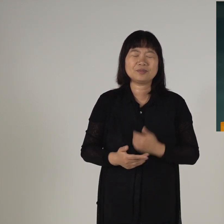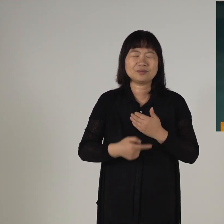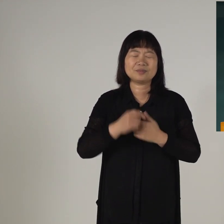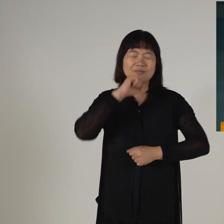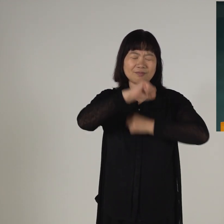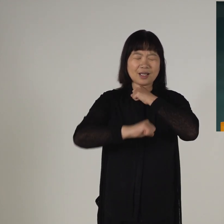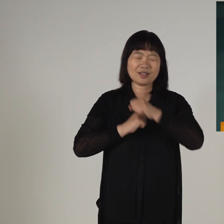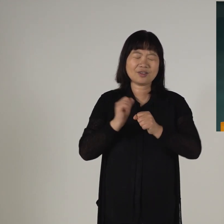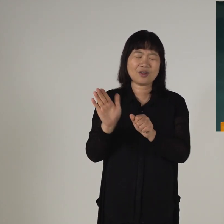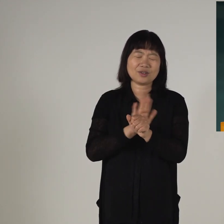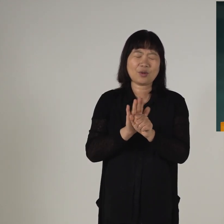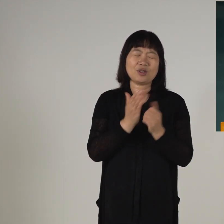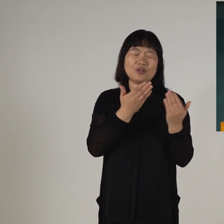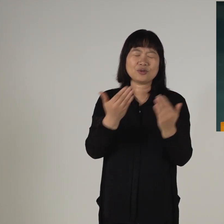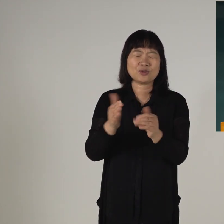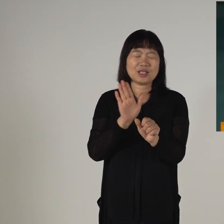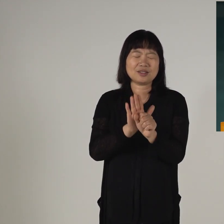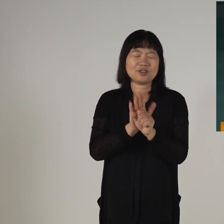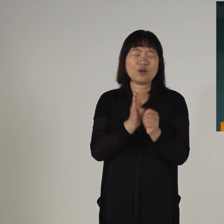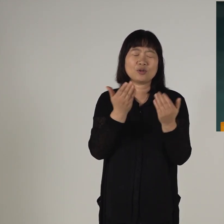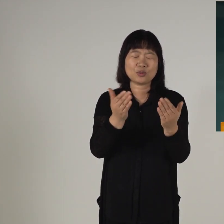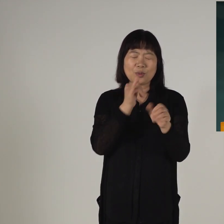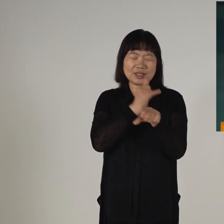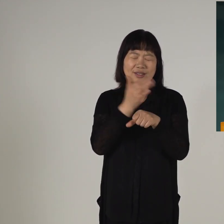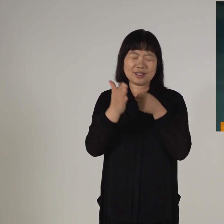마음껏 격려해 주시고 응원해 주셔서